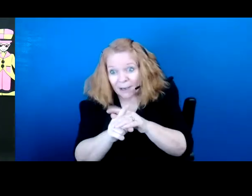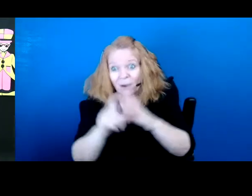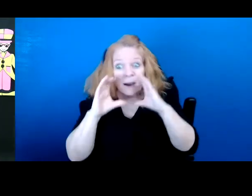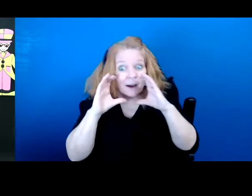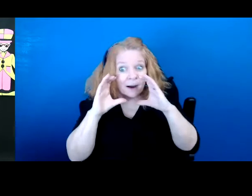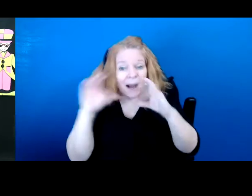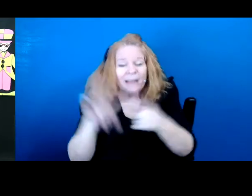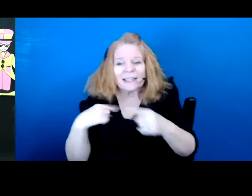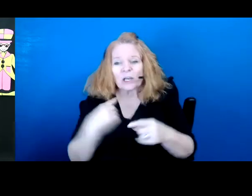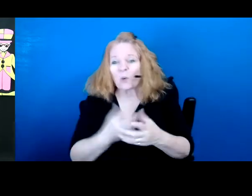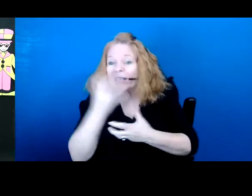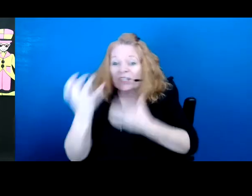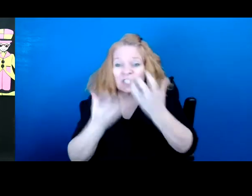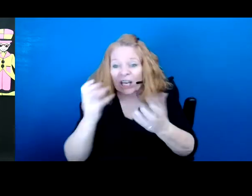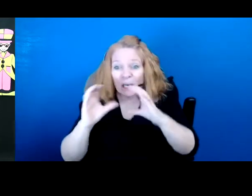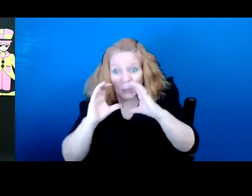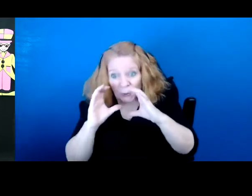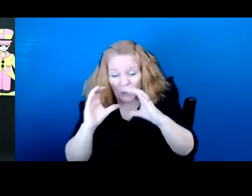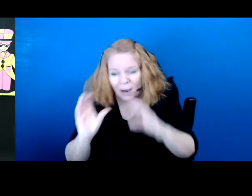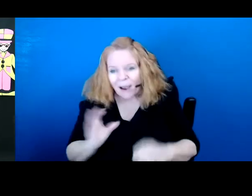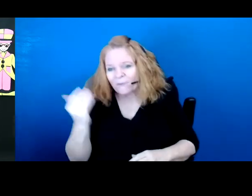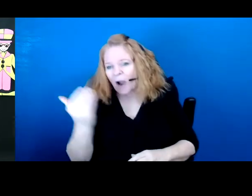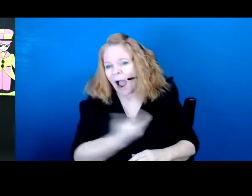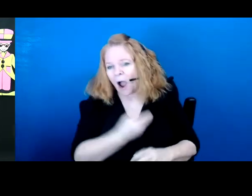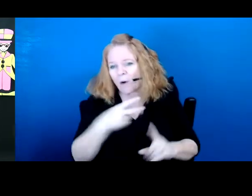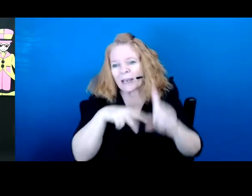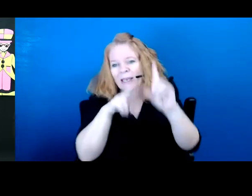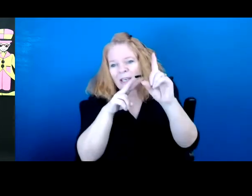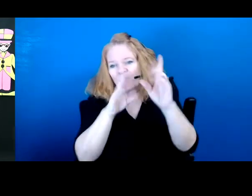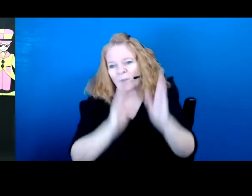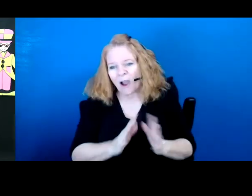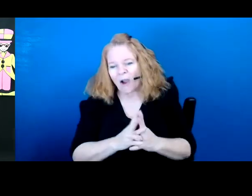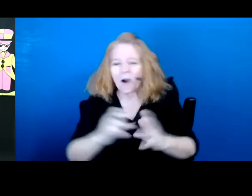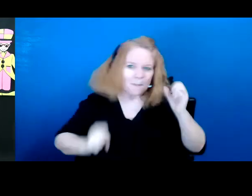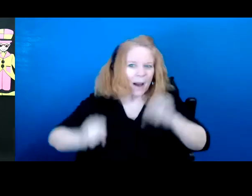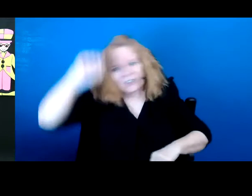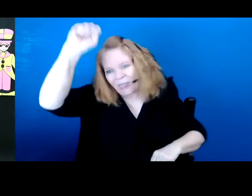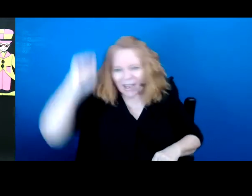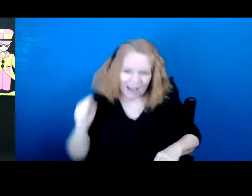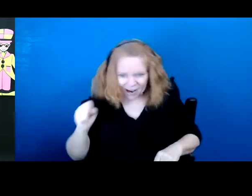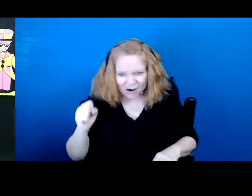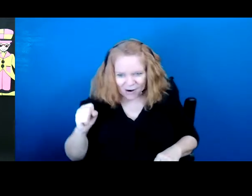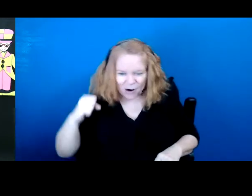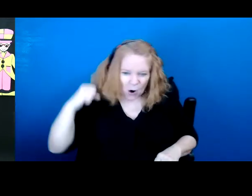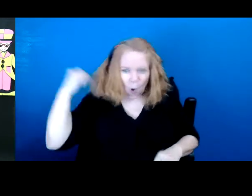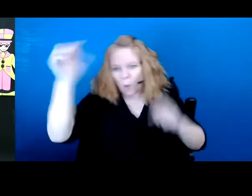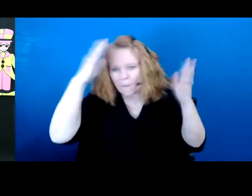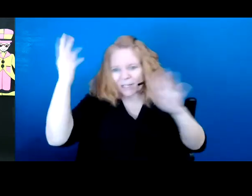más bien se mueve aquí miren mi boca cómo se mueve así que